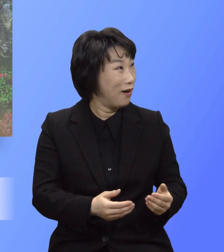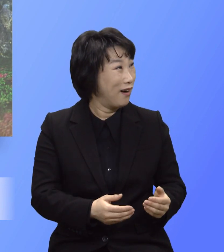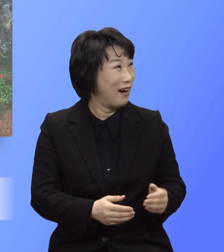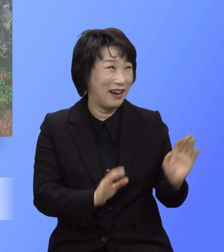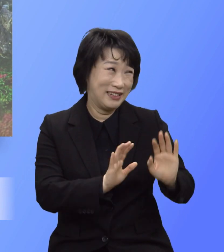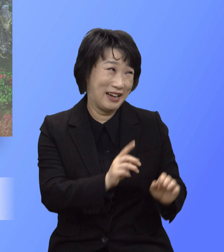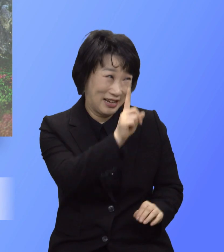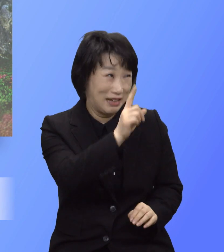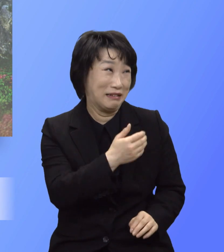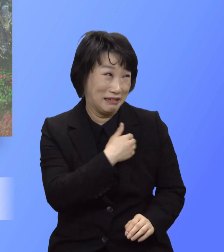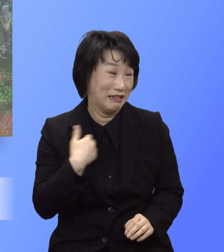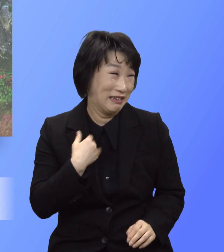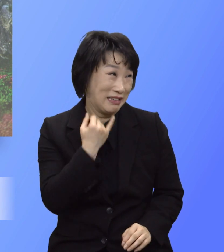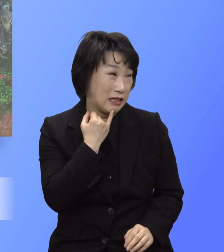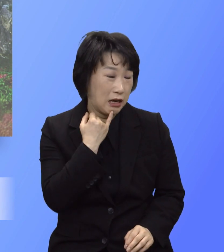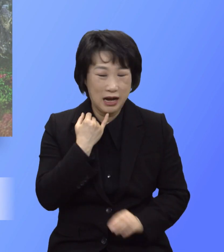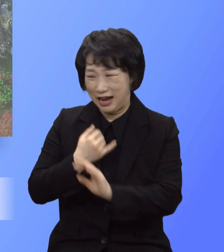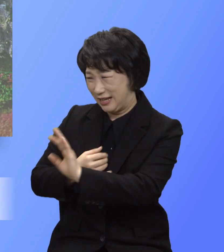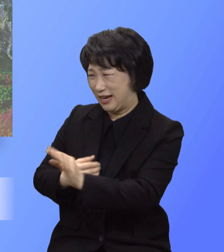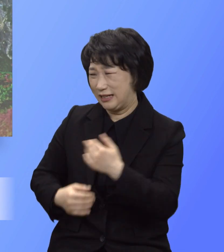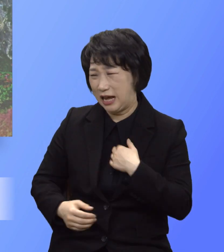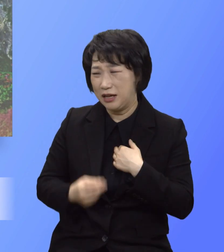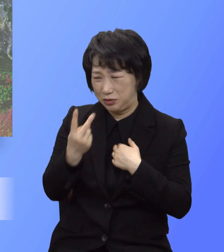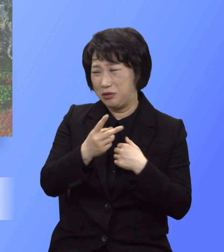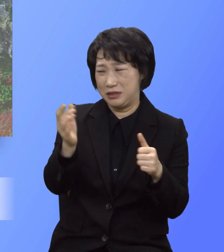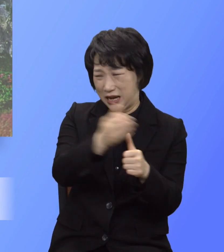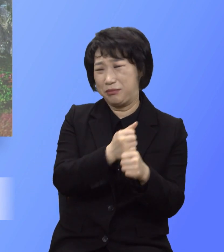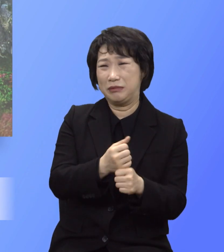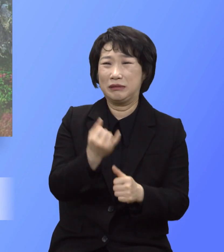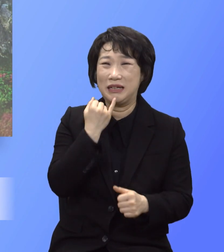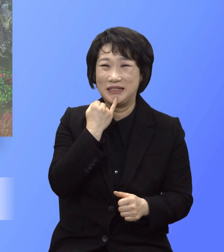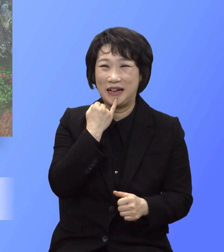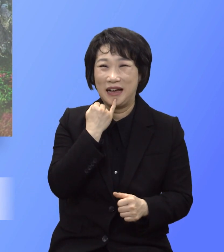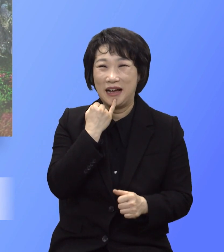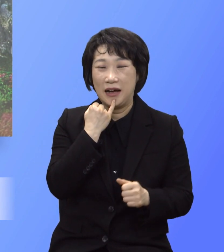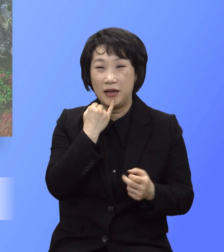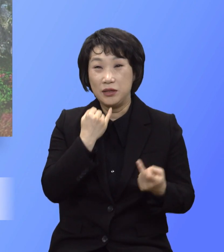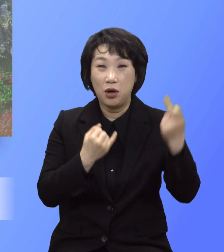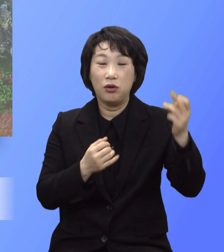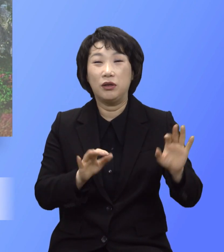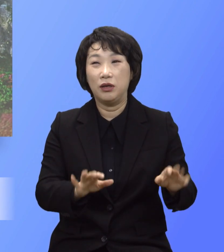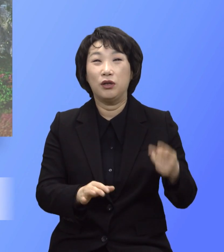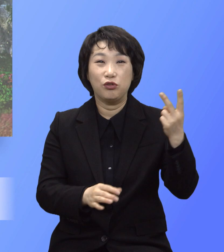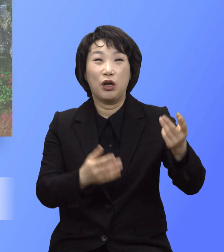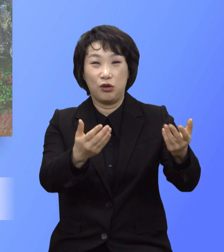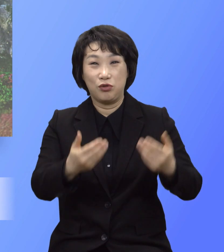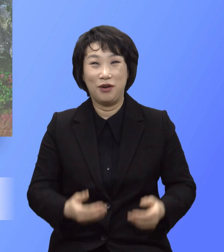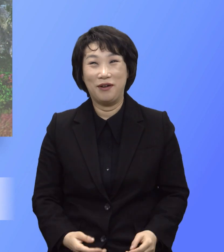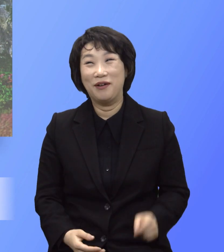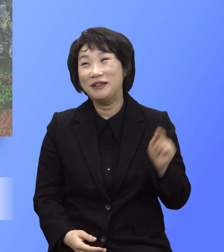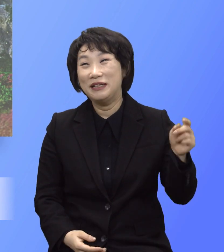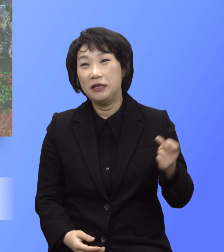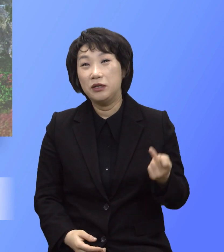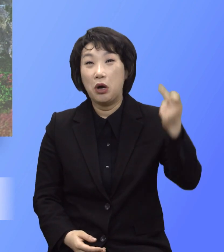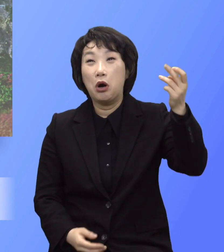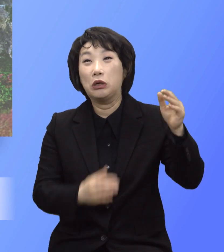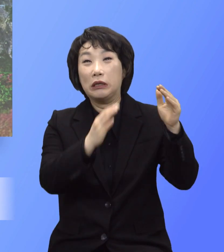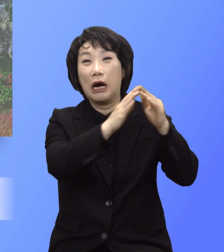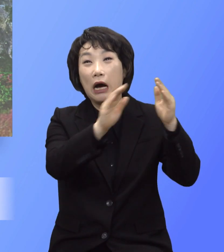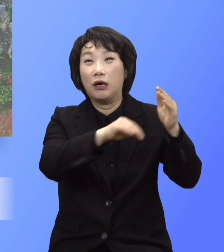했더니 아니요 나는 또 잡으면 되잖아. 예, 그 당숙의 집은요